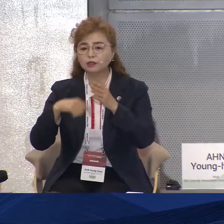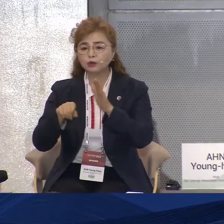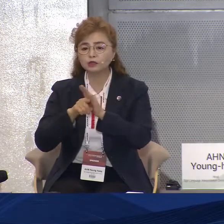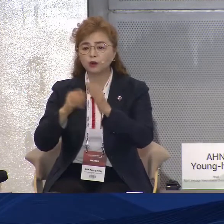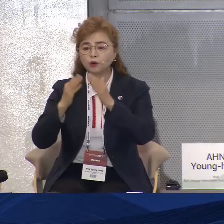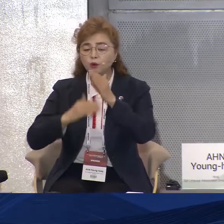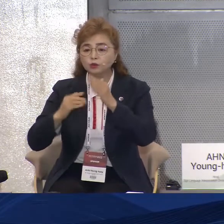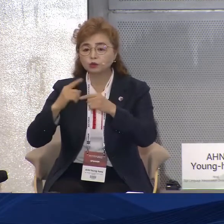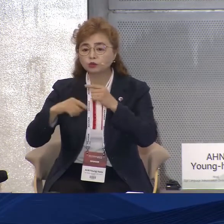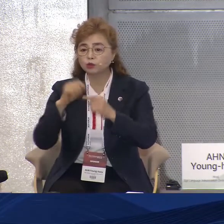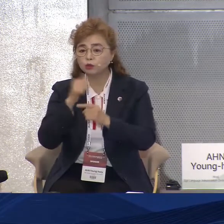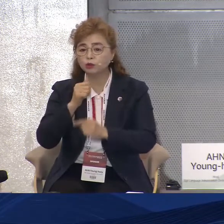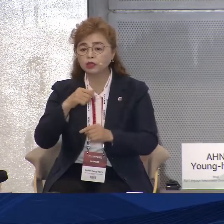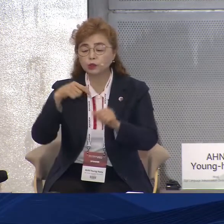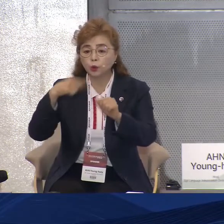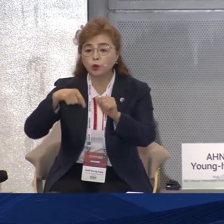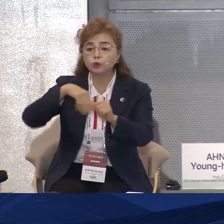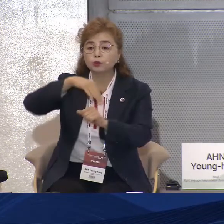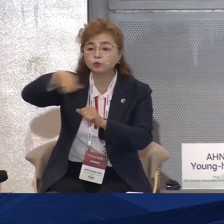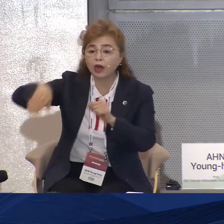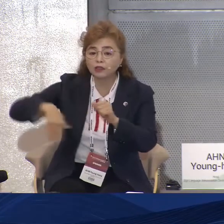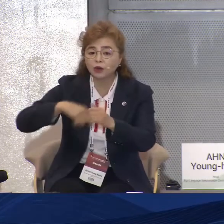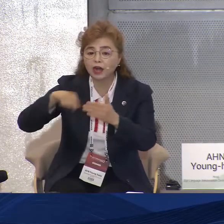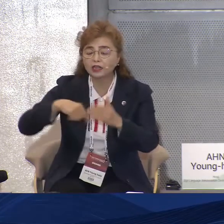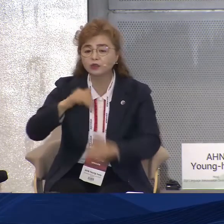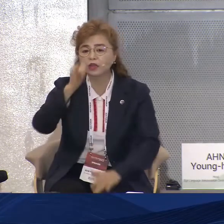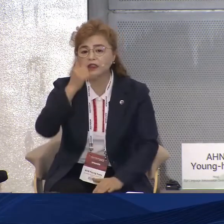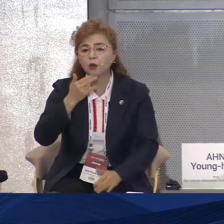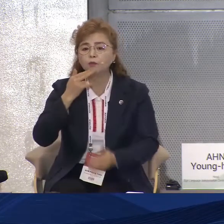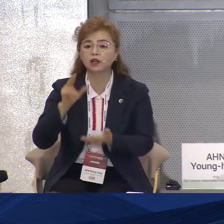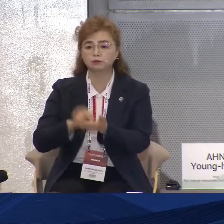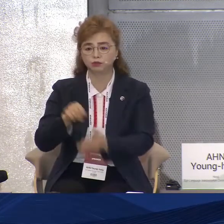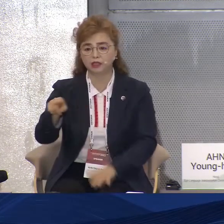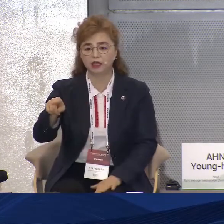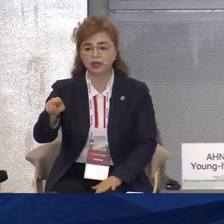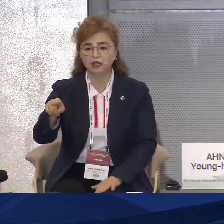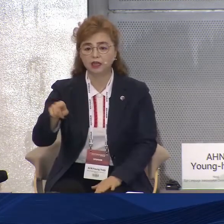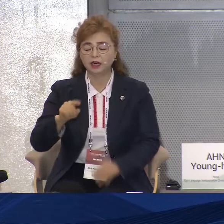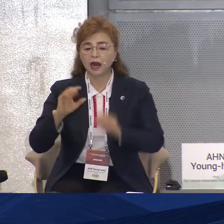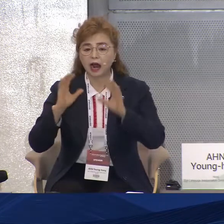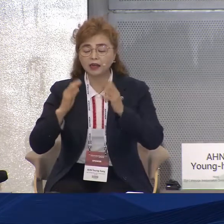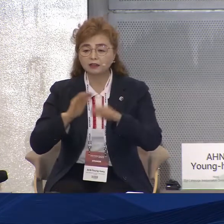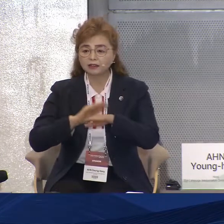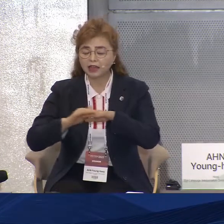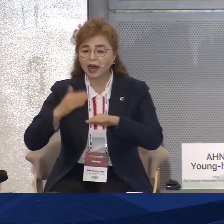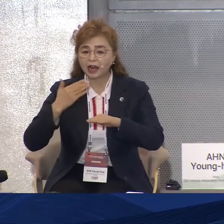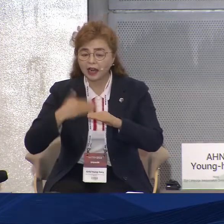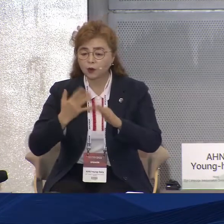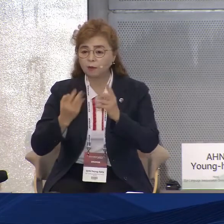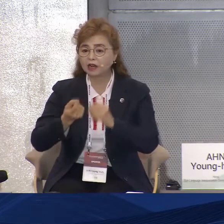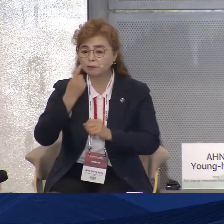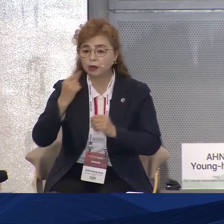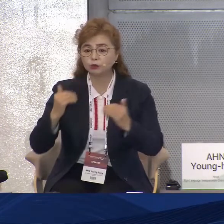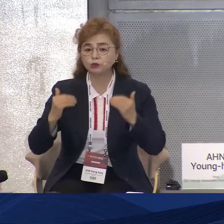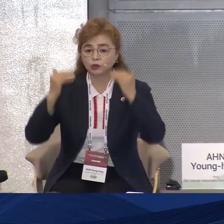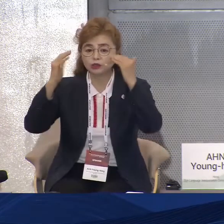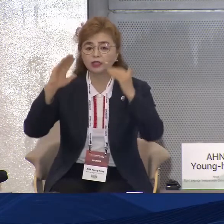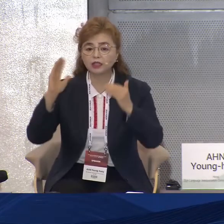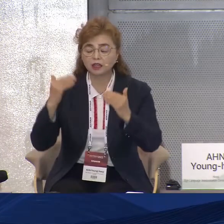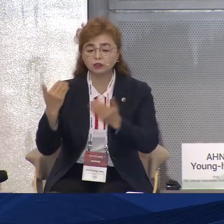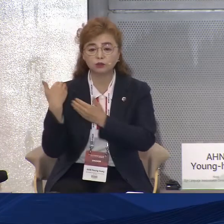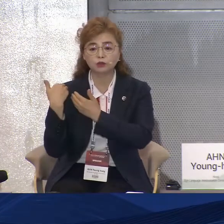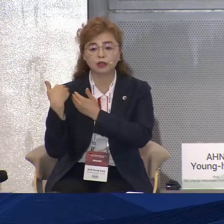이 아이들이 위해서 공적 수어 통역이 교육 환경 안에서 있나 없나가 문제. 아이들은 잘 알고 많이